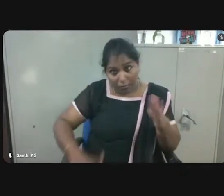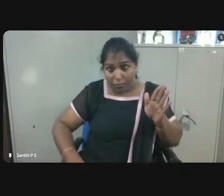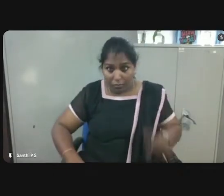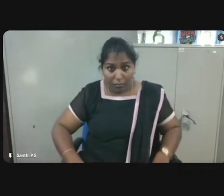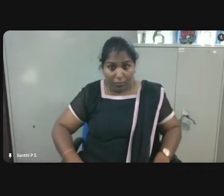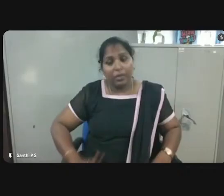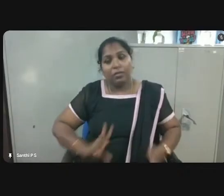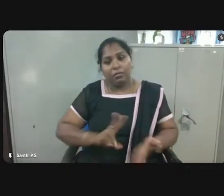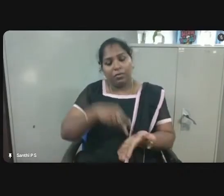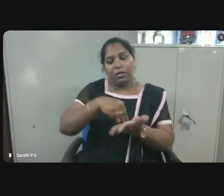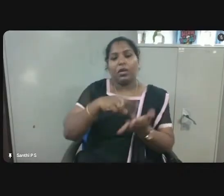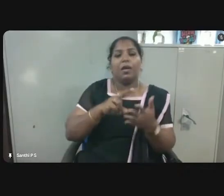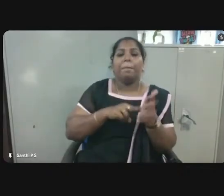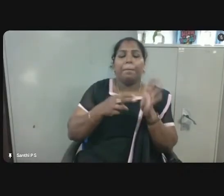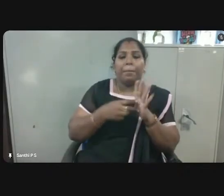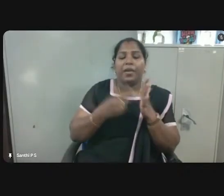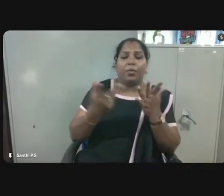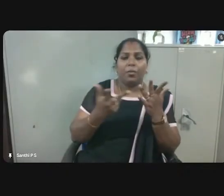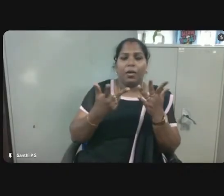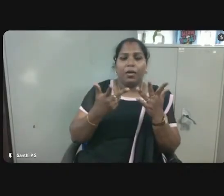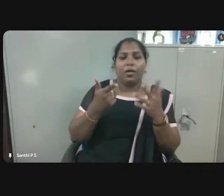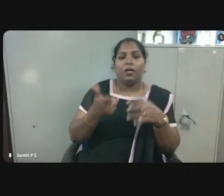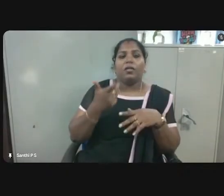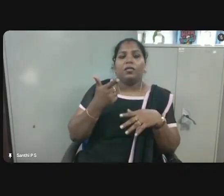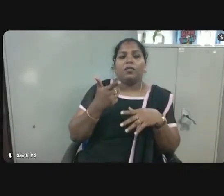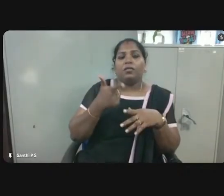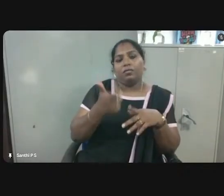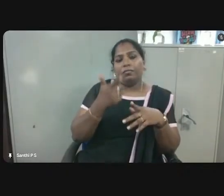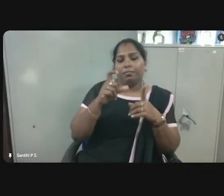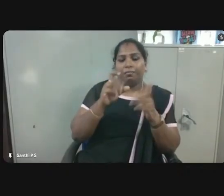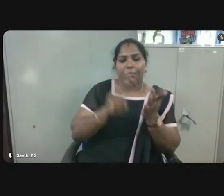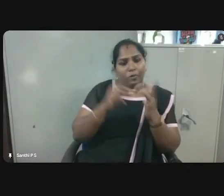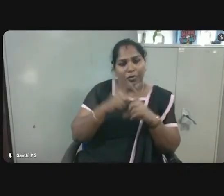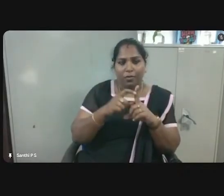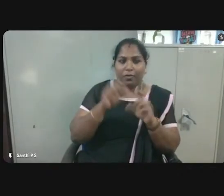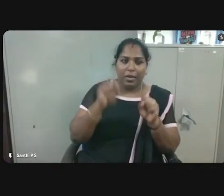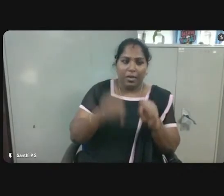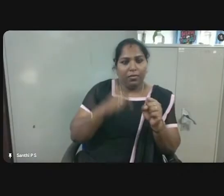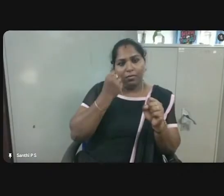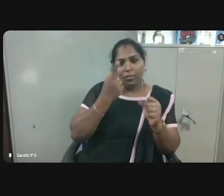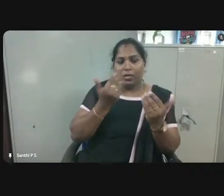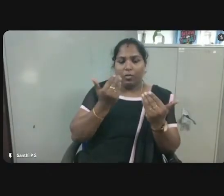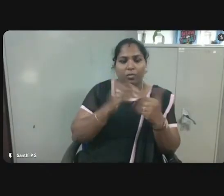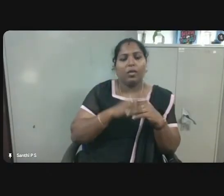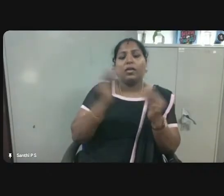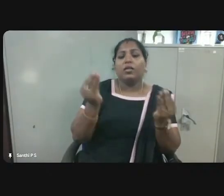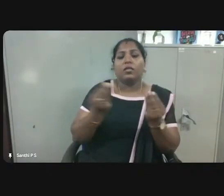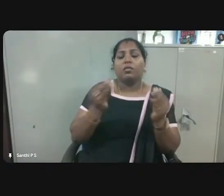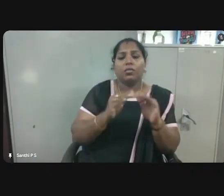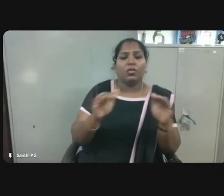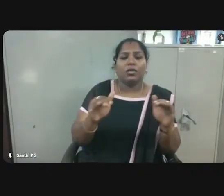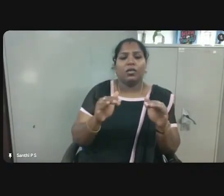എഴുന്നേക്കുവാണെങ്കിൽ നമ്മൾ ഇതിനെ ഒരു ഡുഷീൻ മസ്കുലർ ഡിസ്ട്രോഫി ആയിരിക്കാം നമ്മൾ സംശയിക്കും. ഇതേമാതിരി ചില കുട്ടികൾക്ക്